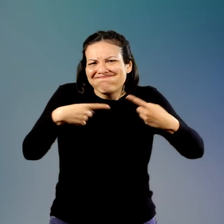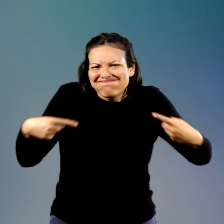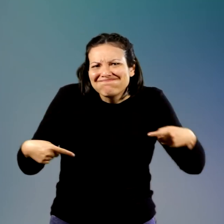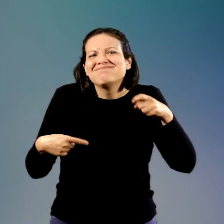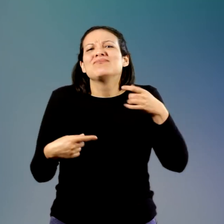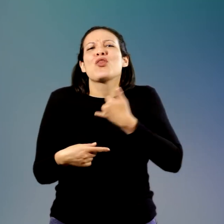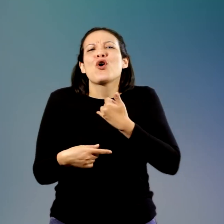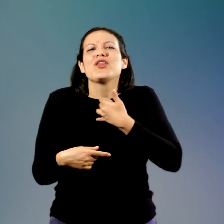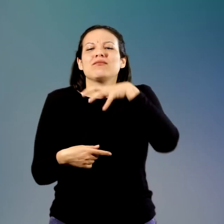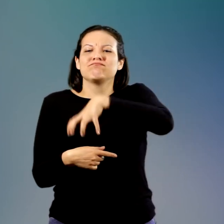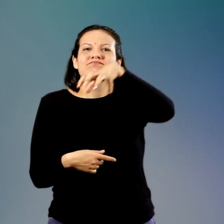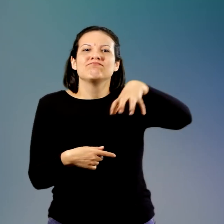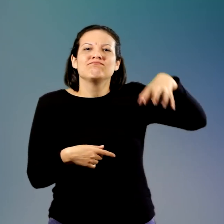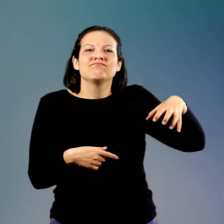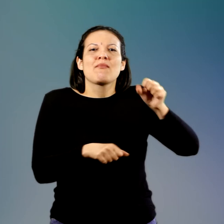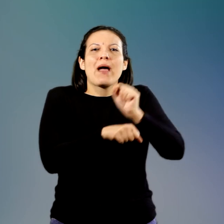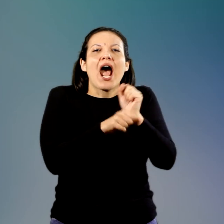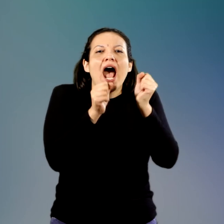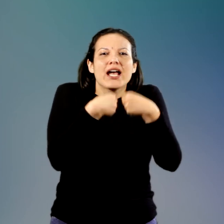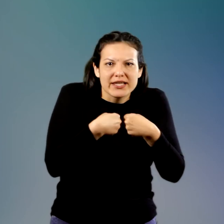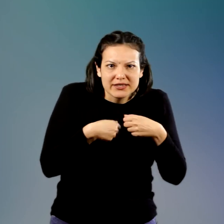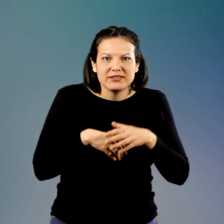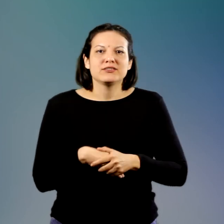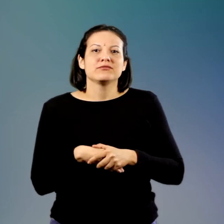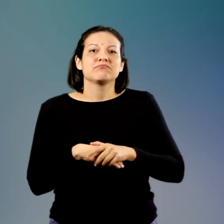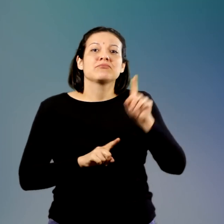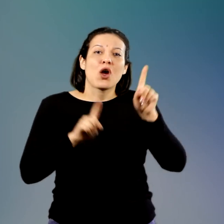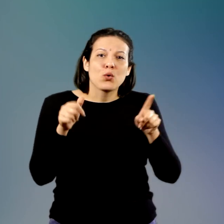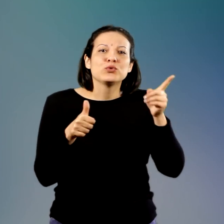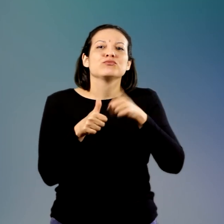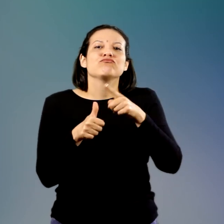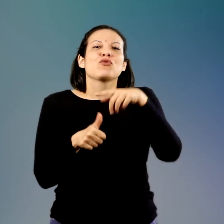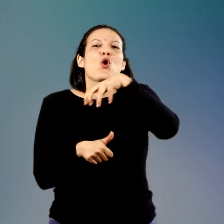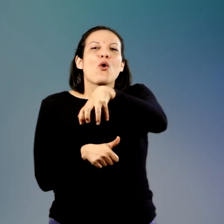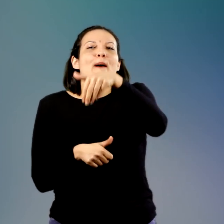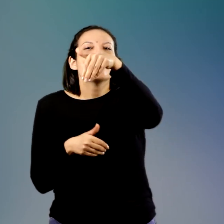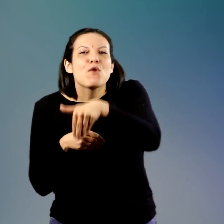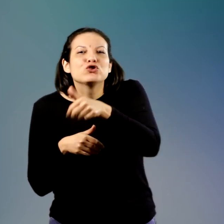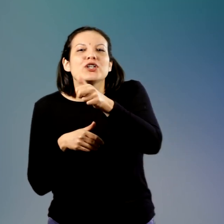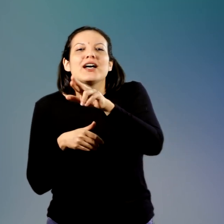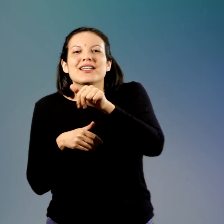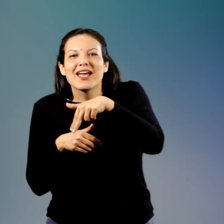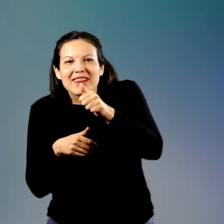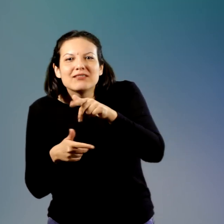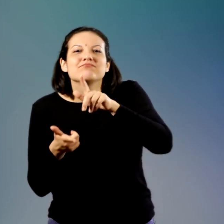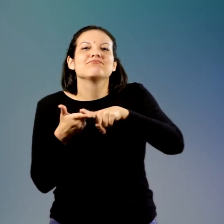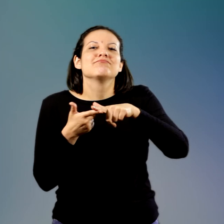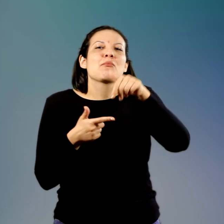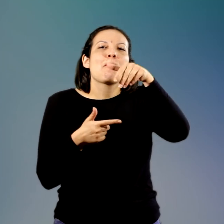centros clandestinos entre ellos el pozo de arena el pozo de banfield